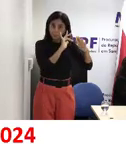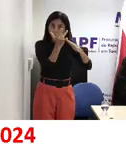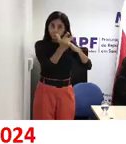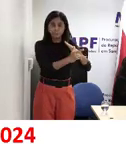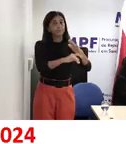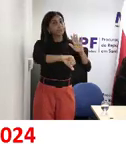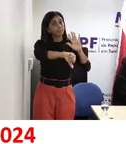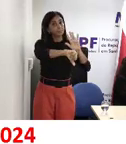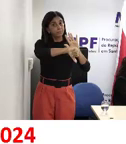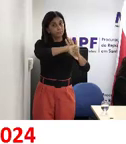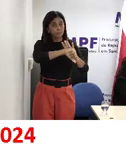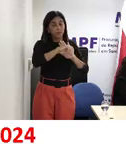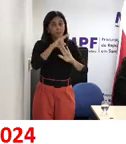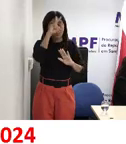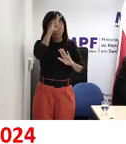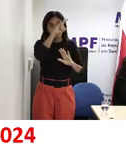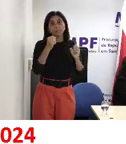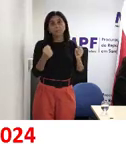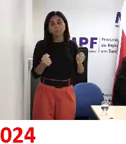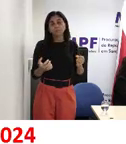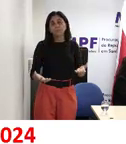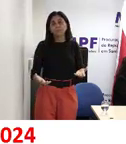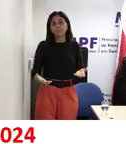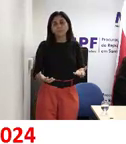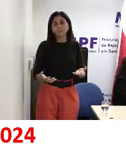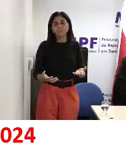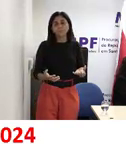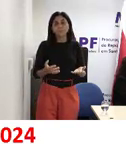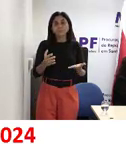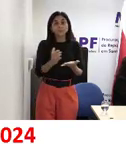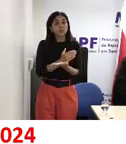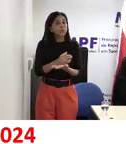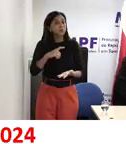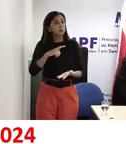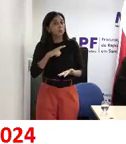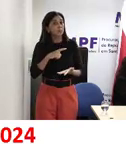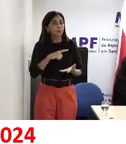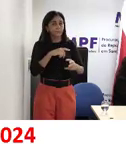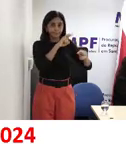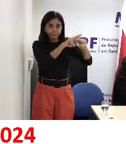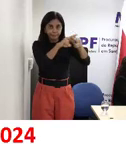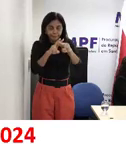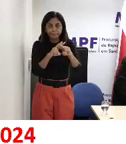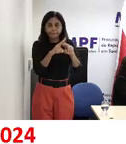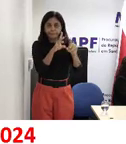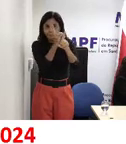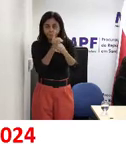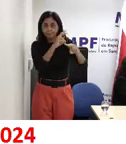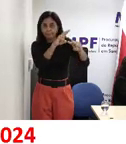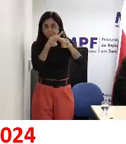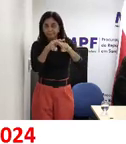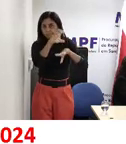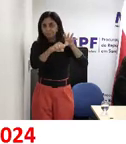do crime se torna edondo a questão da prisão temporária ela se alarga um pouco o regime de progressão ele já fica um pouco mais difícil pro